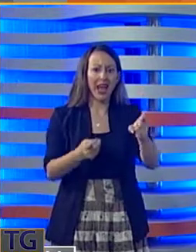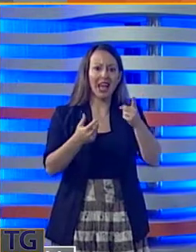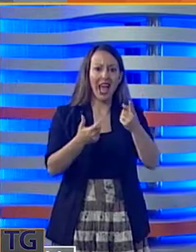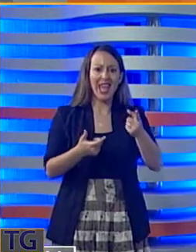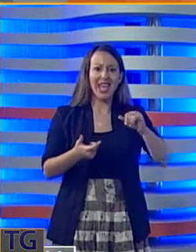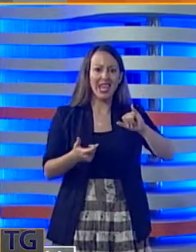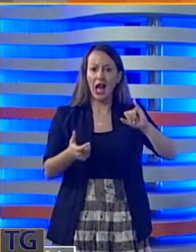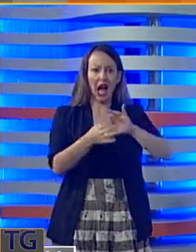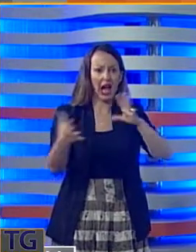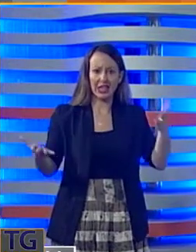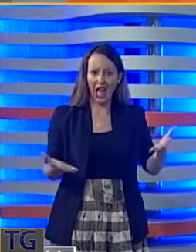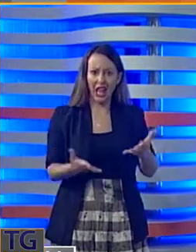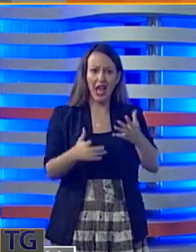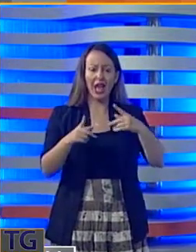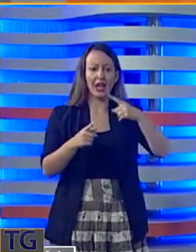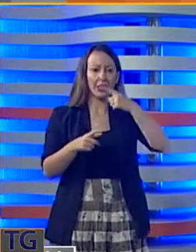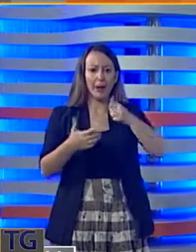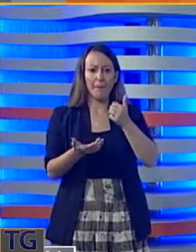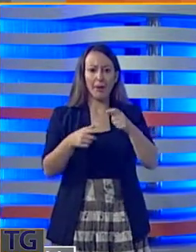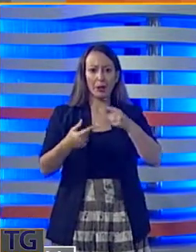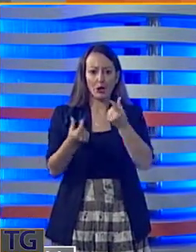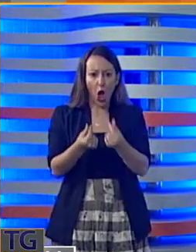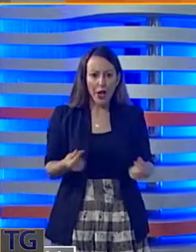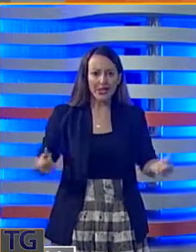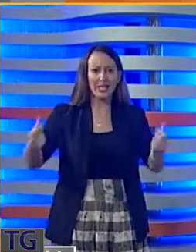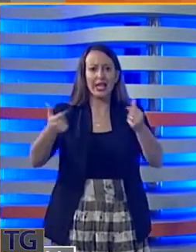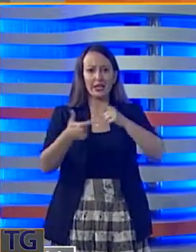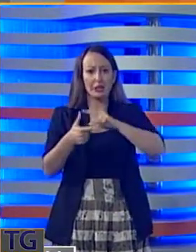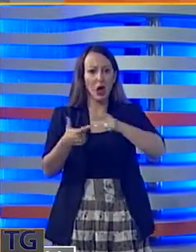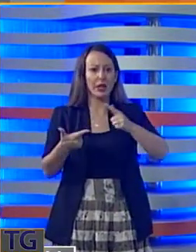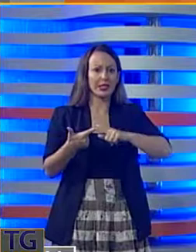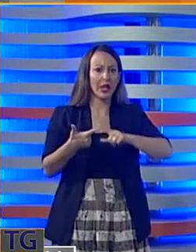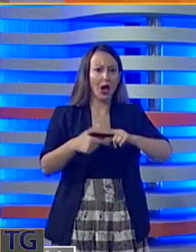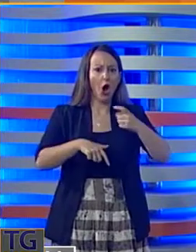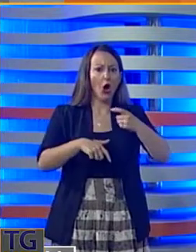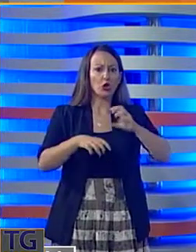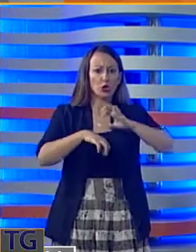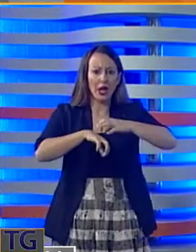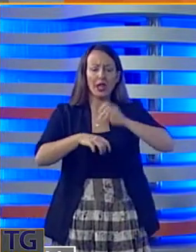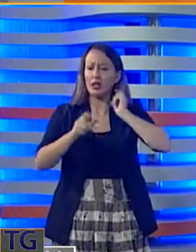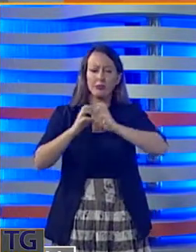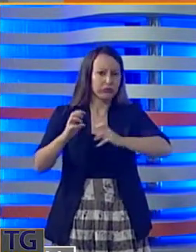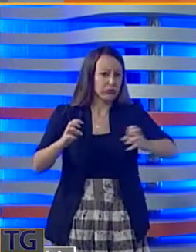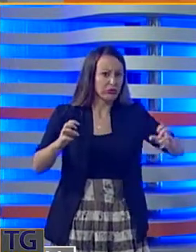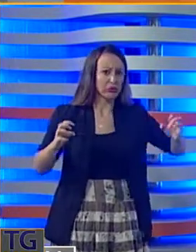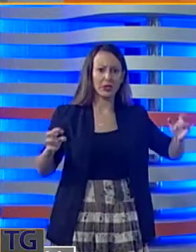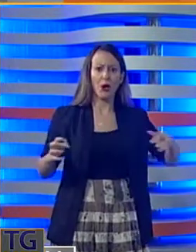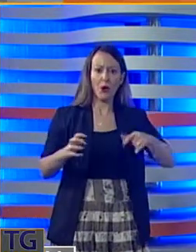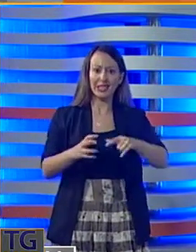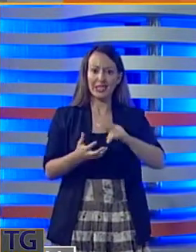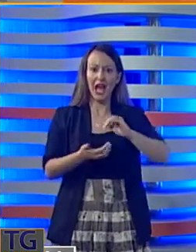intestata al figlio, che opera nel settore edile della vendita e noleggio di auto anche di lusso, nascondevano